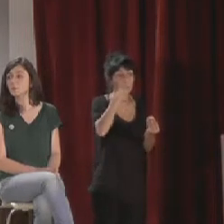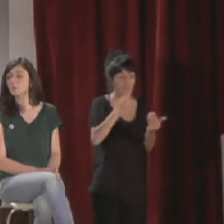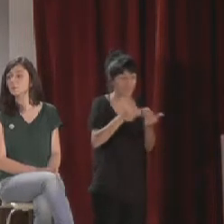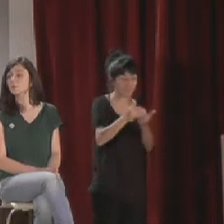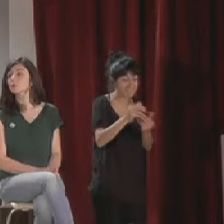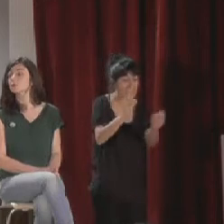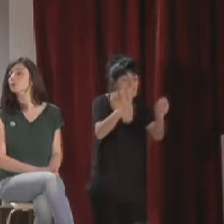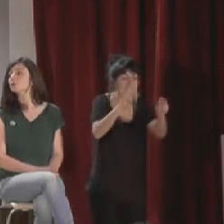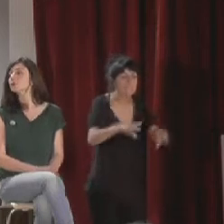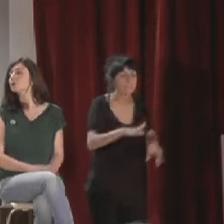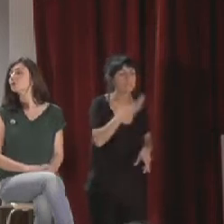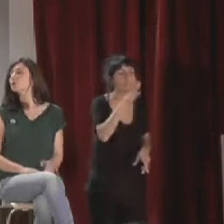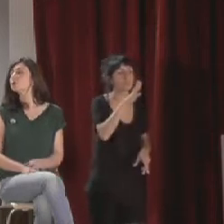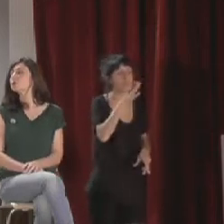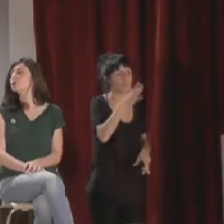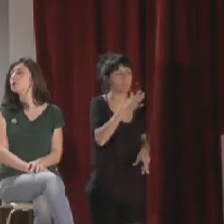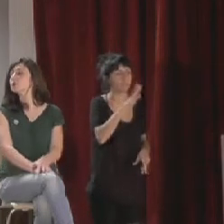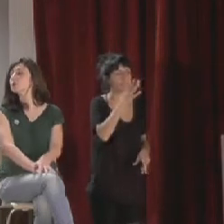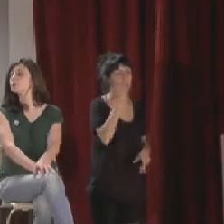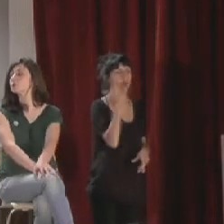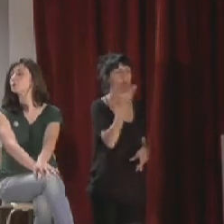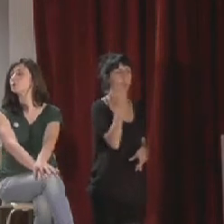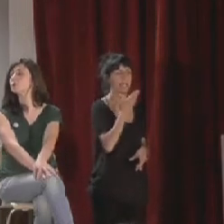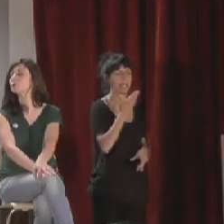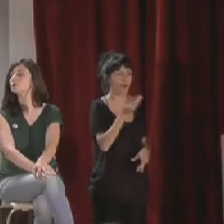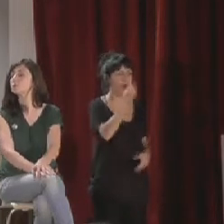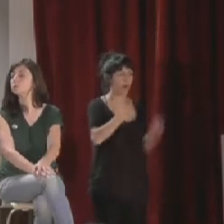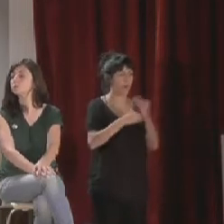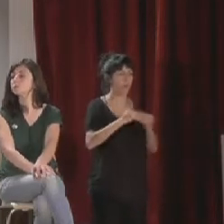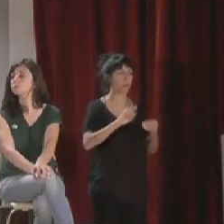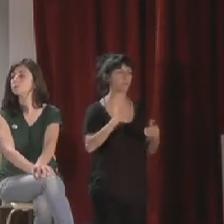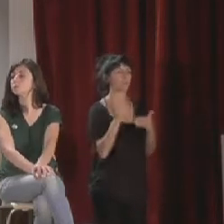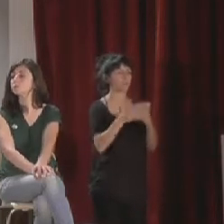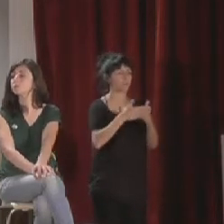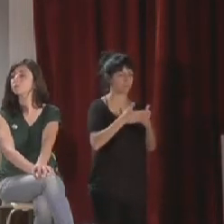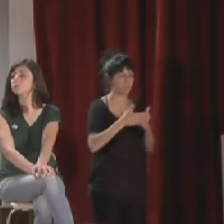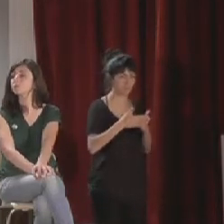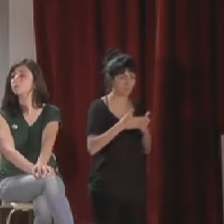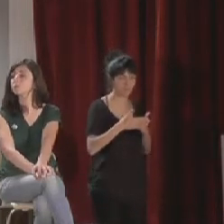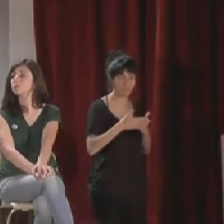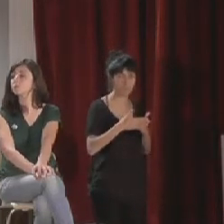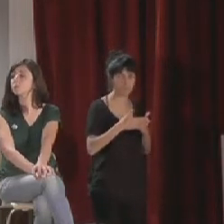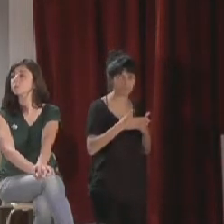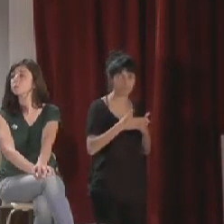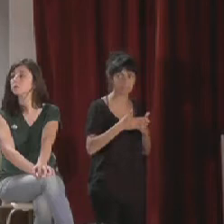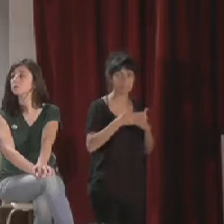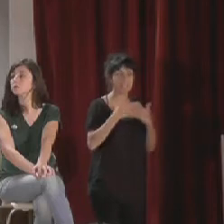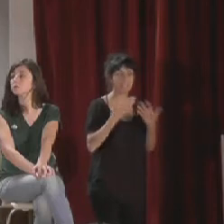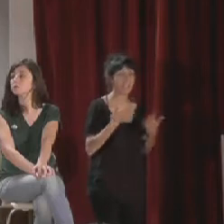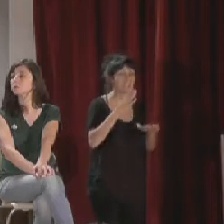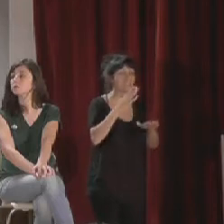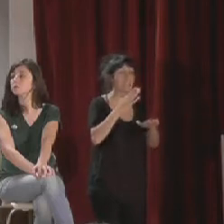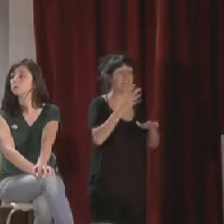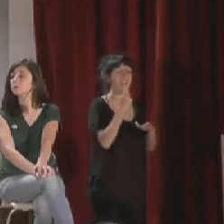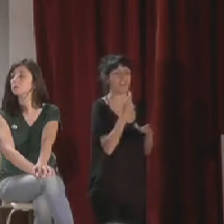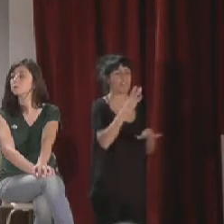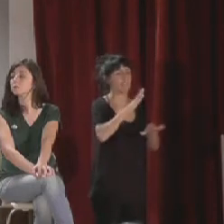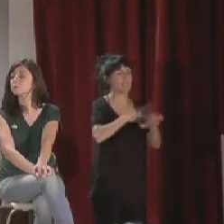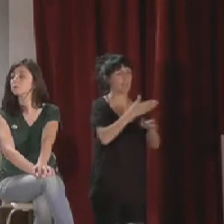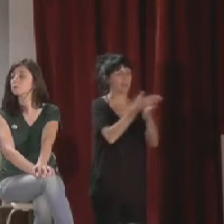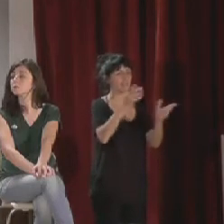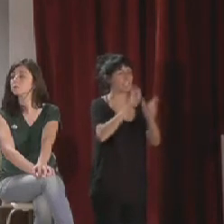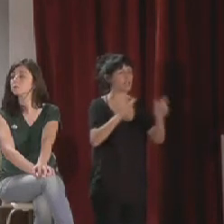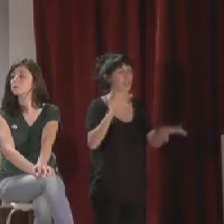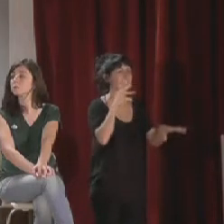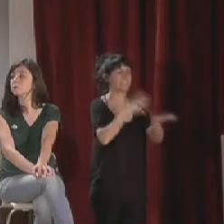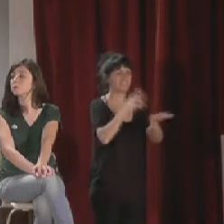Nós imos cambiar estas injustizas, porque, como dicía a máxima, para todos a luz e para todos todo. Imos pelexar polo